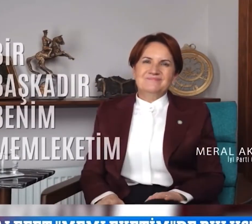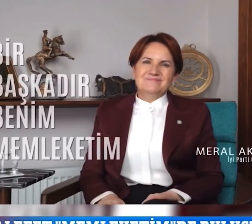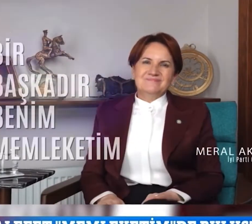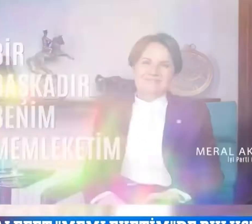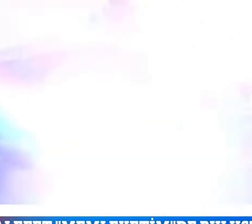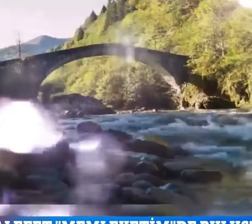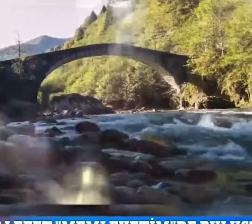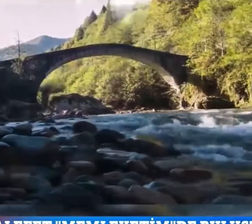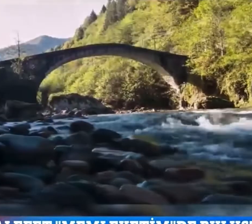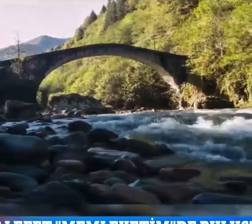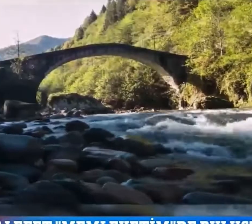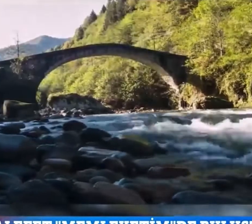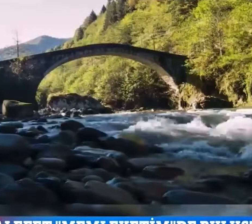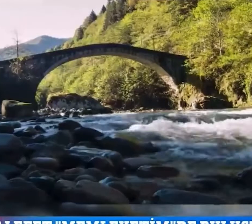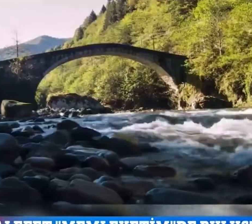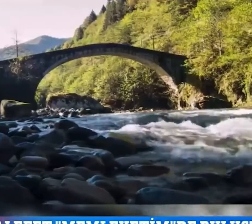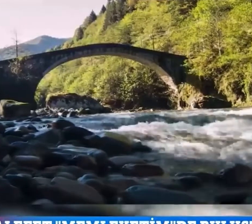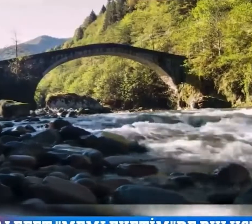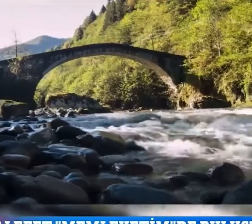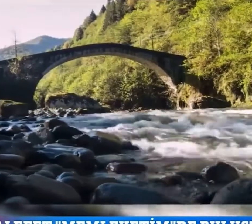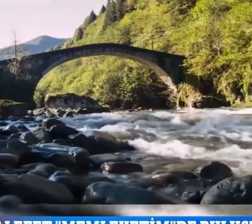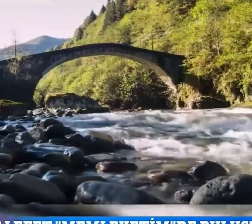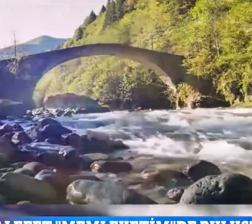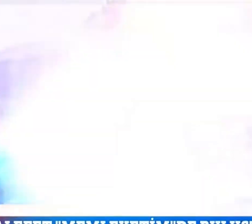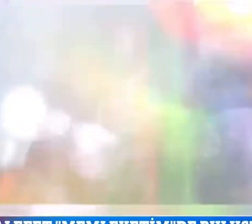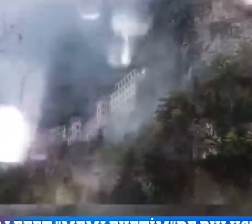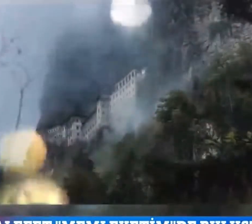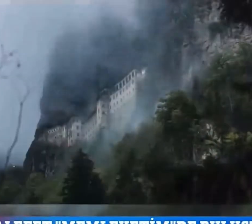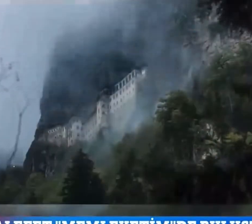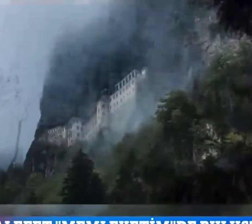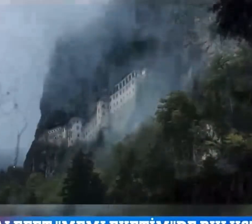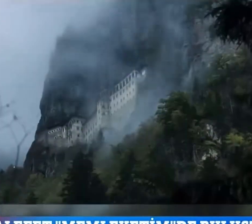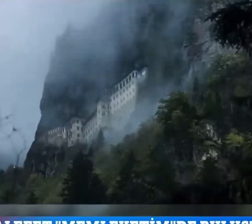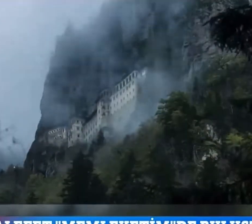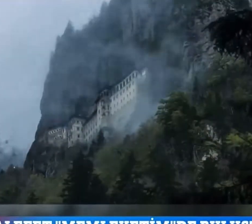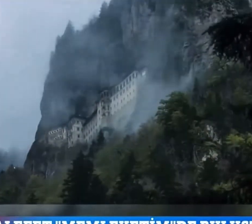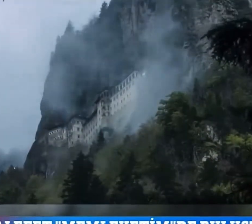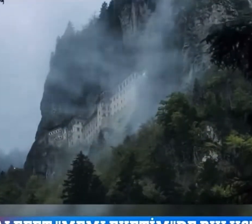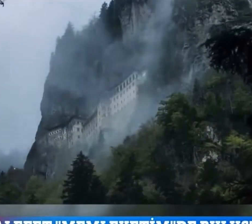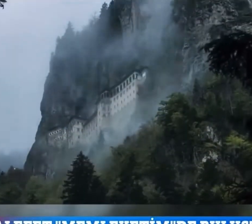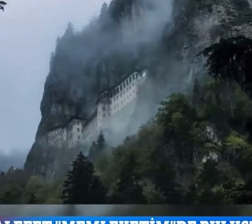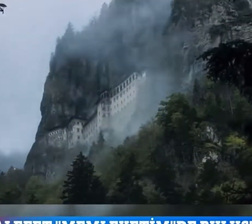memleketim. Lay lay lay lay lay lay lay la la la la.